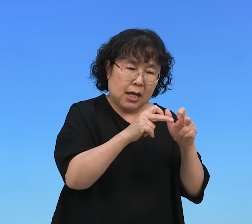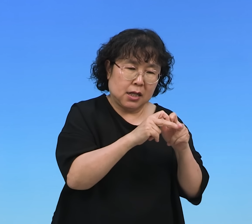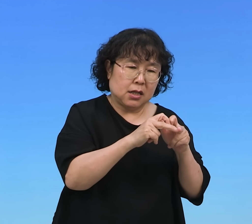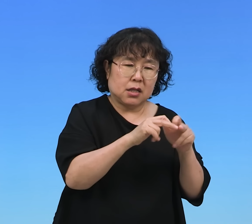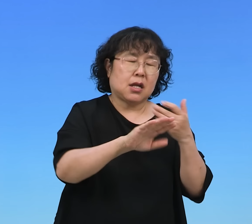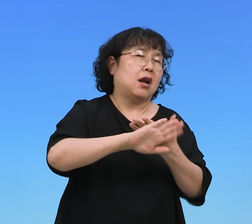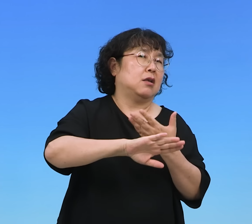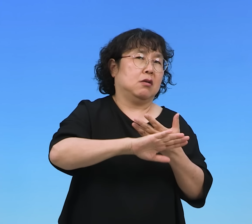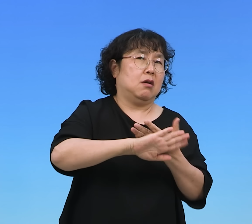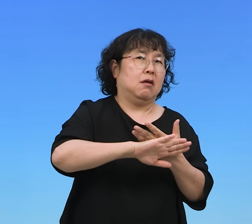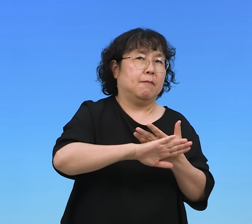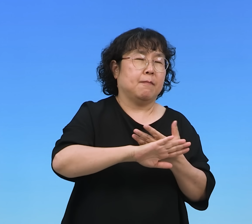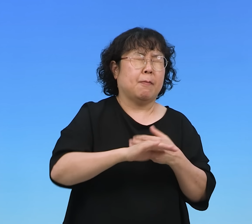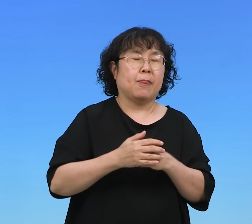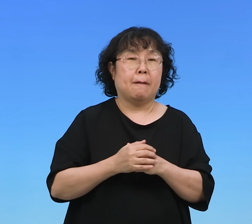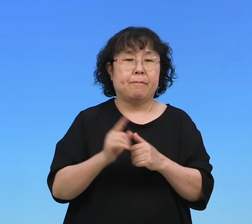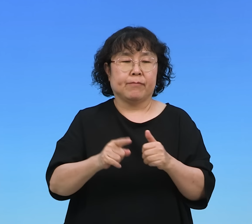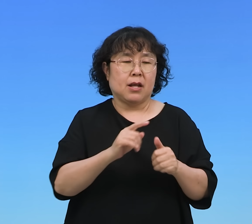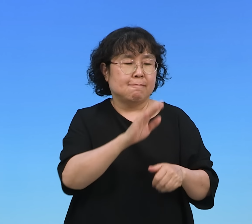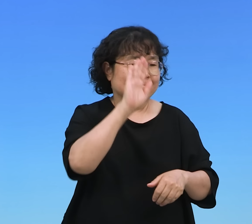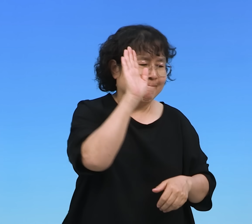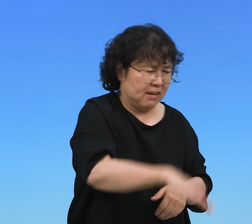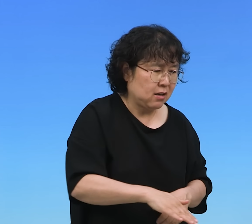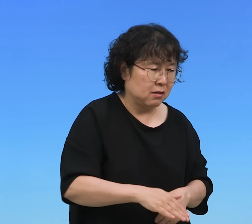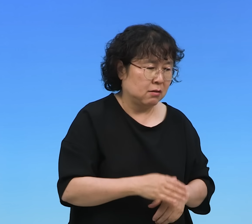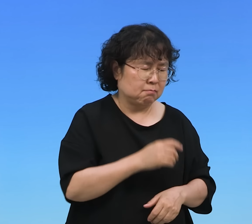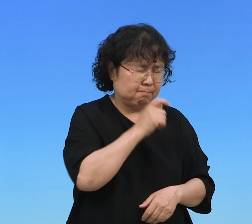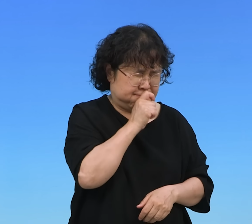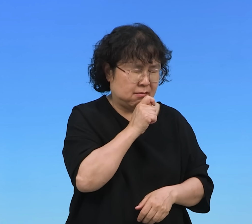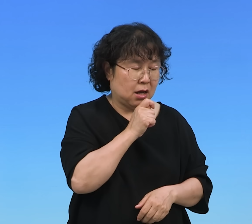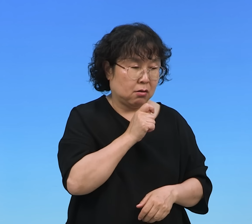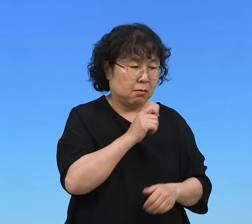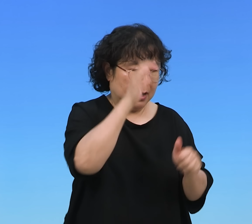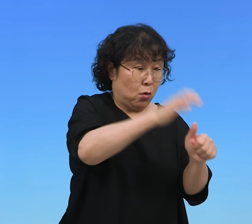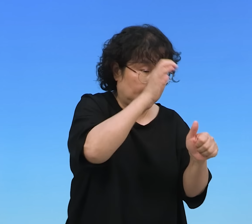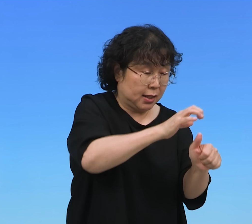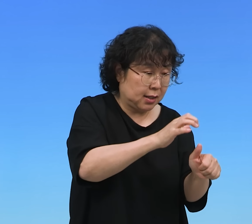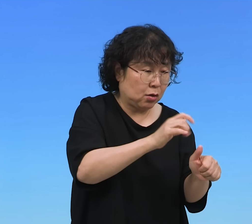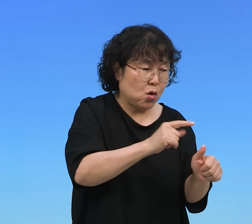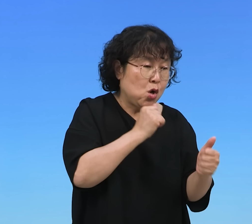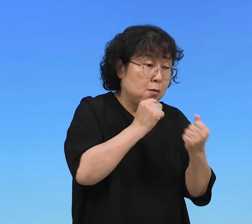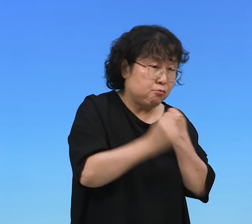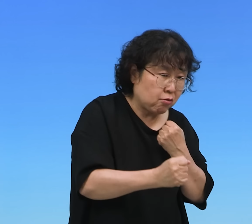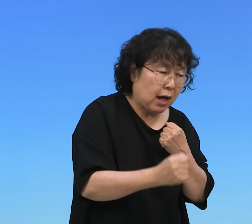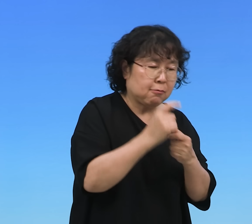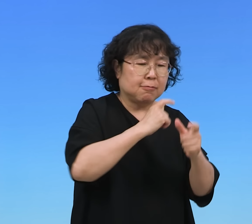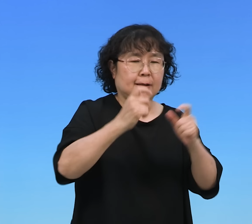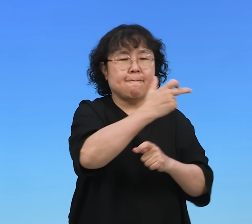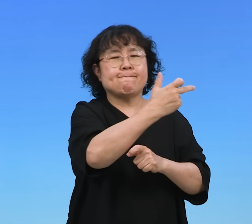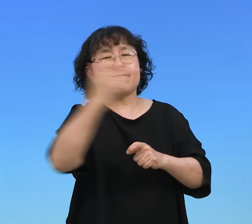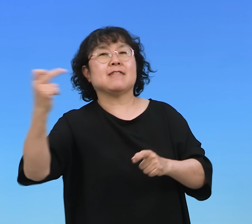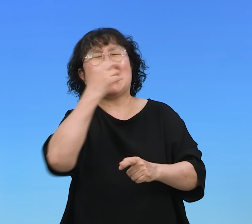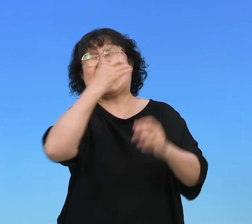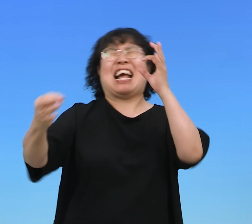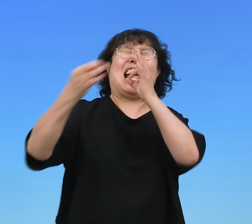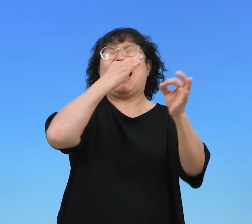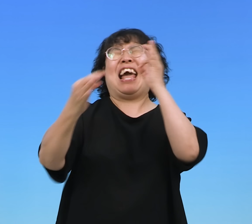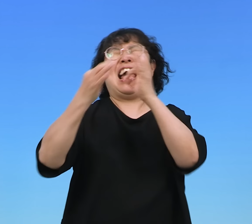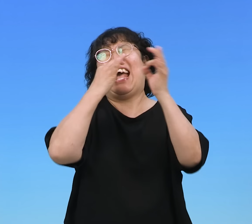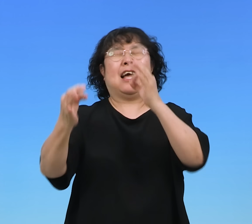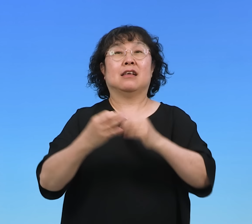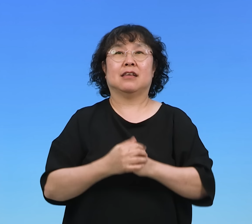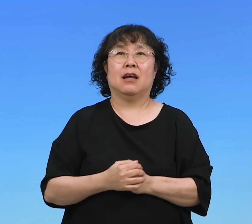39절을 다시 보십시오 앞서가는 자들이 그를 꾸짖어 잠잠하라 하되 그가 더욱 크게